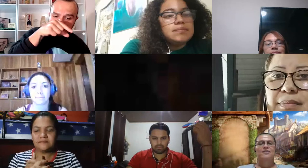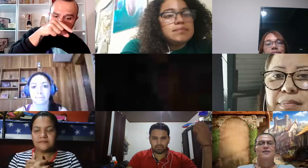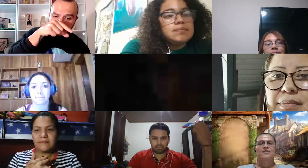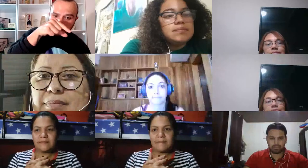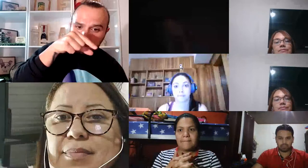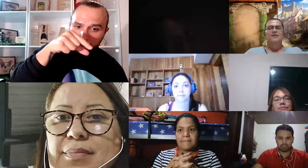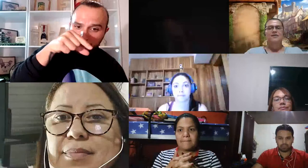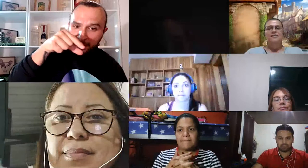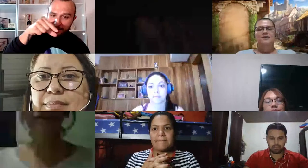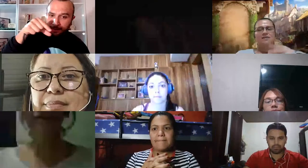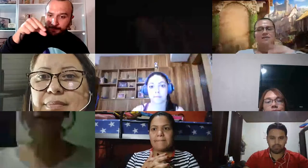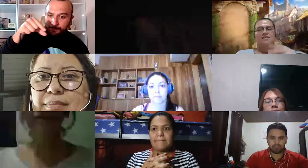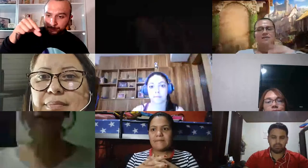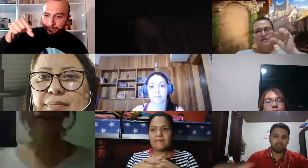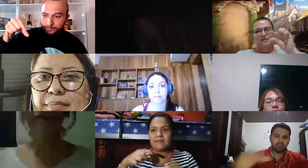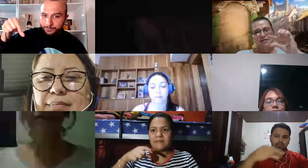Semana.